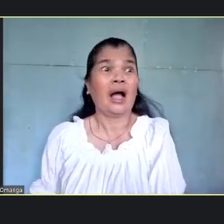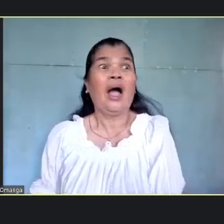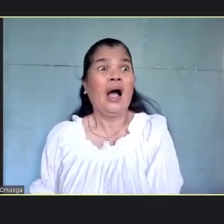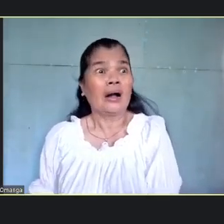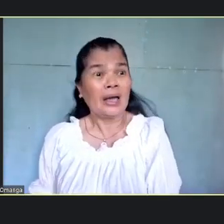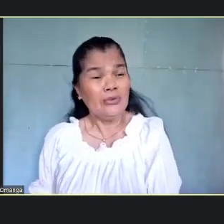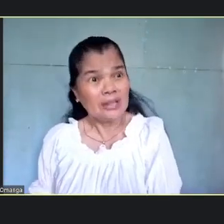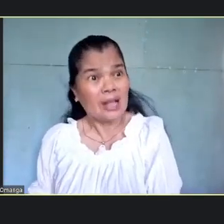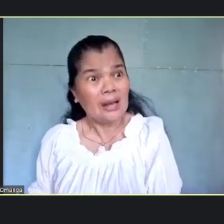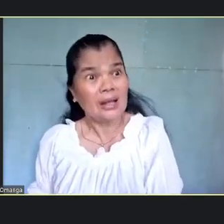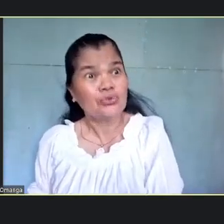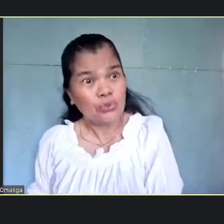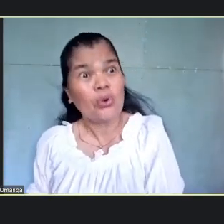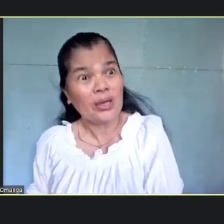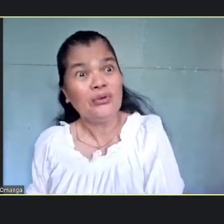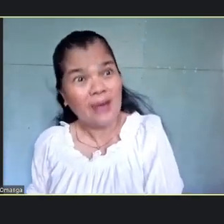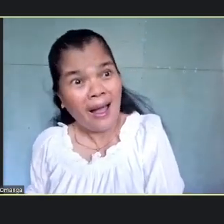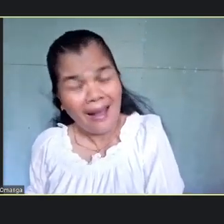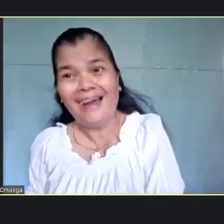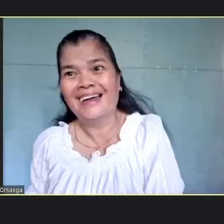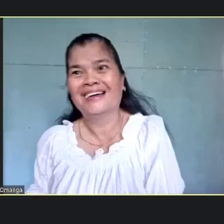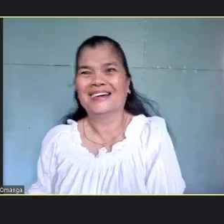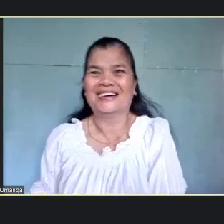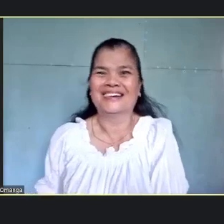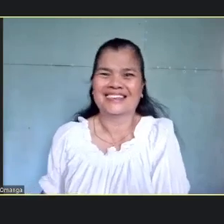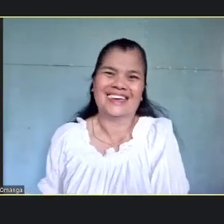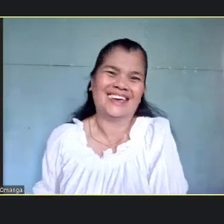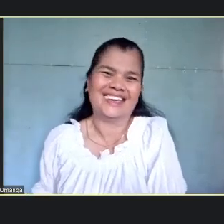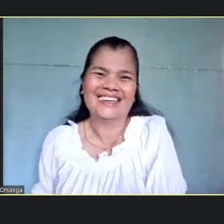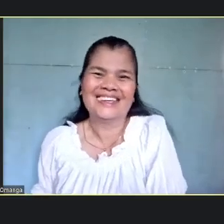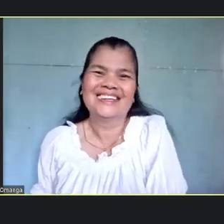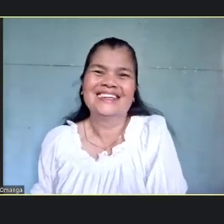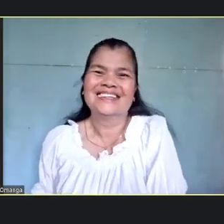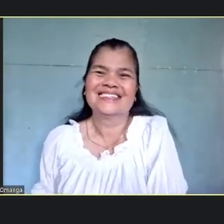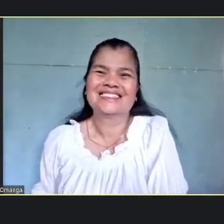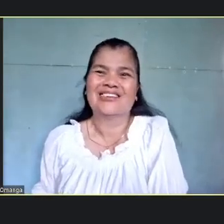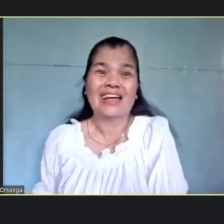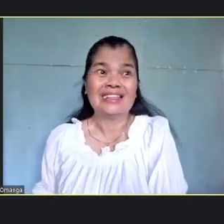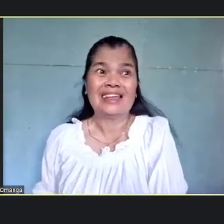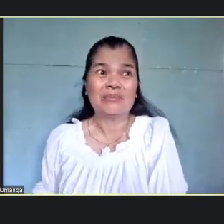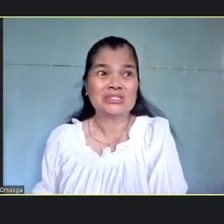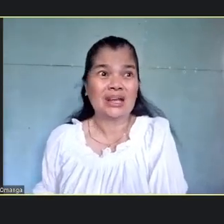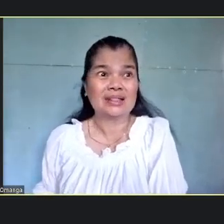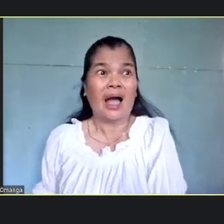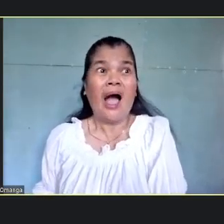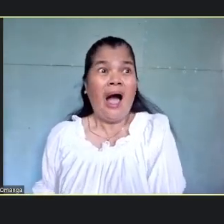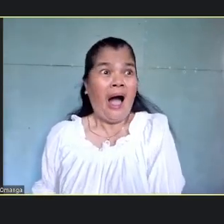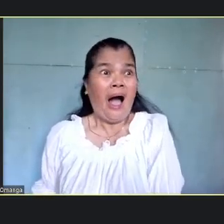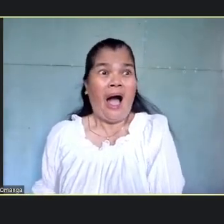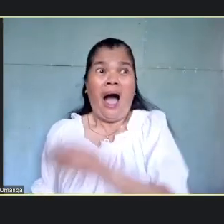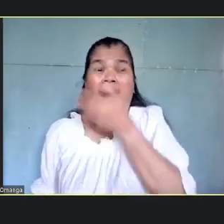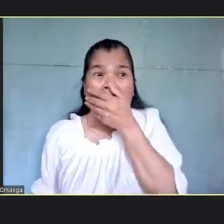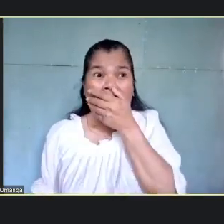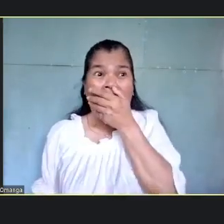Nagulat ka. Kayo na talaga? Totoo kayo na? Okay. So, kahit hindi ka magsalita,